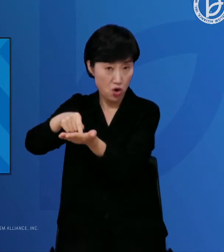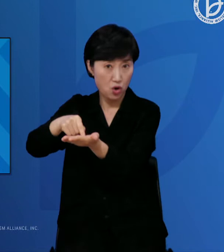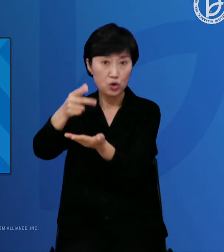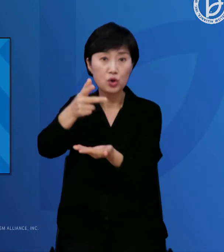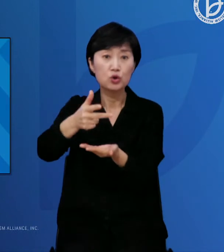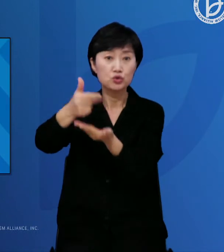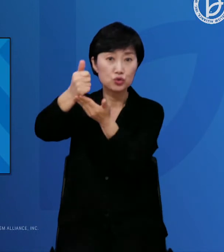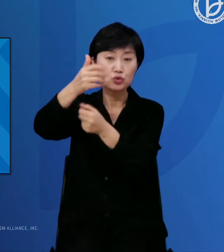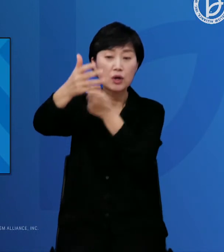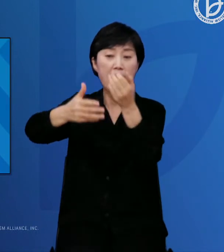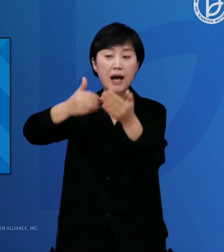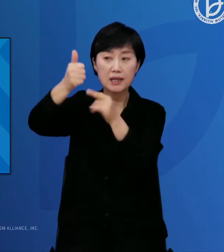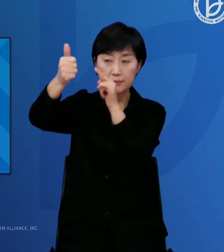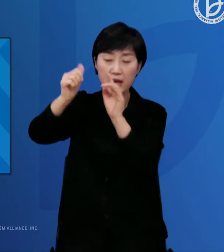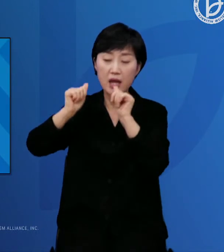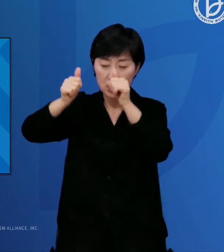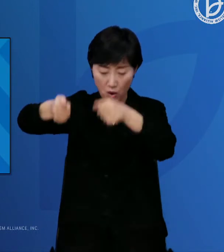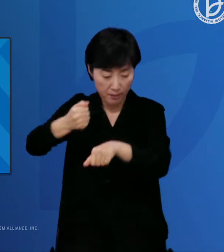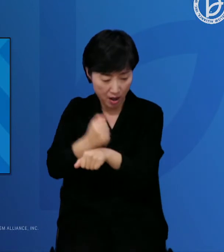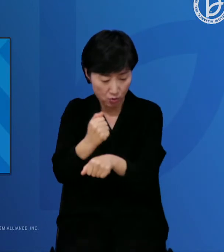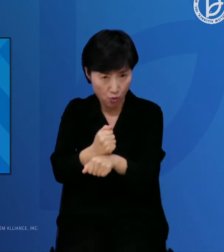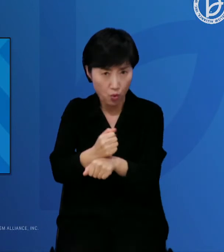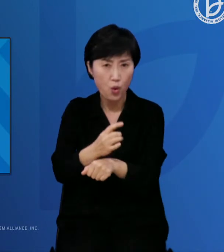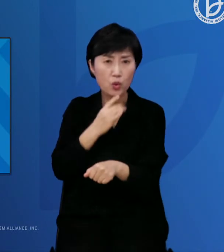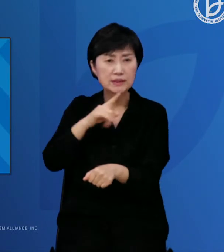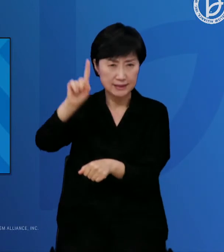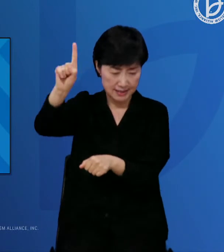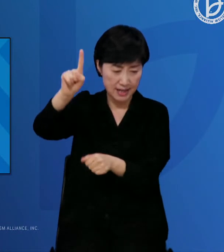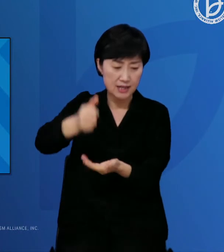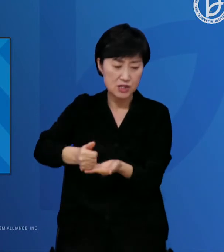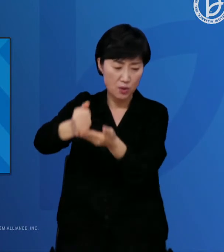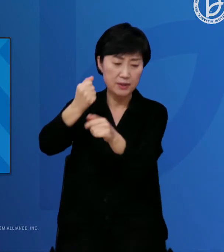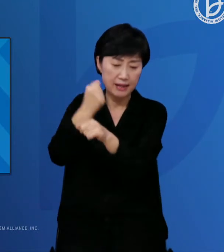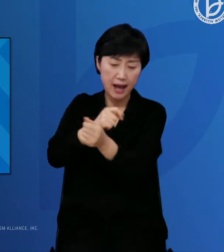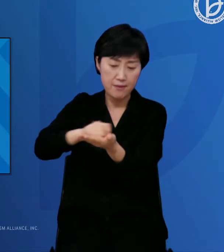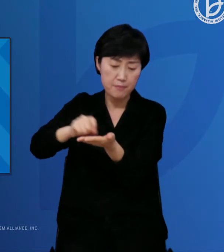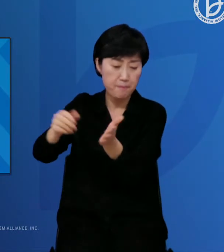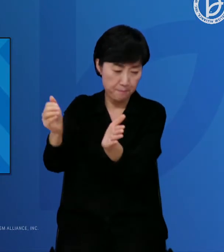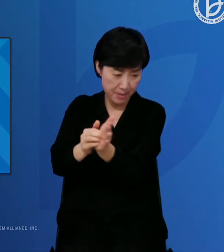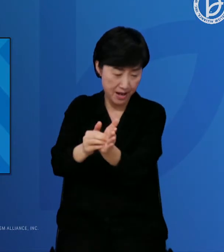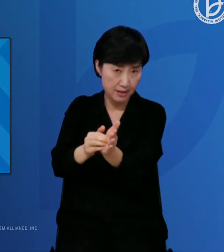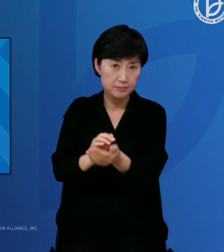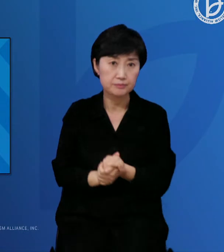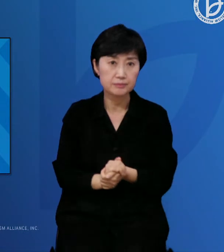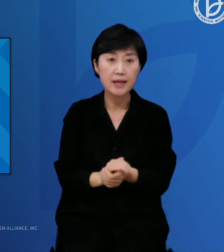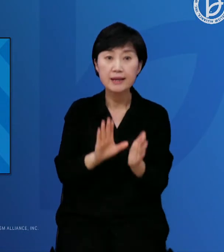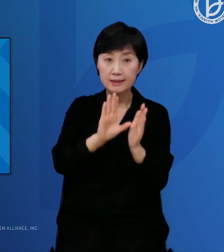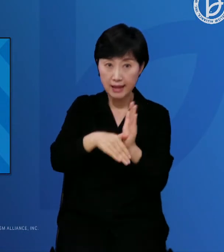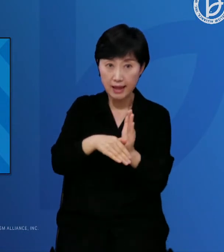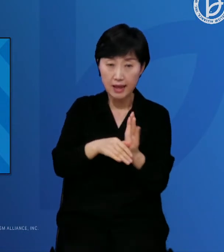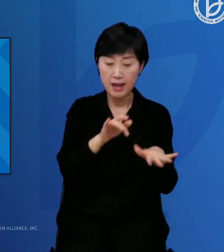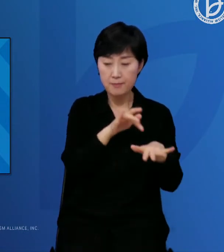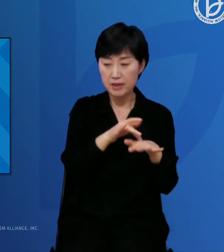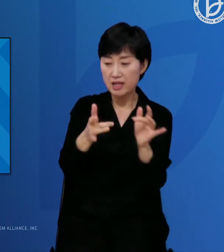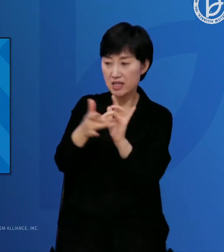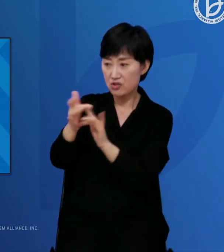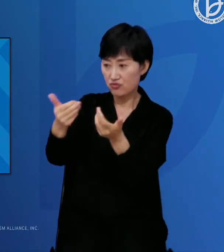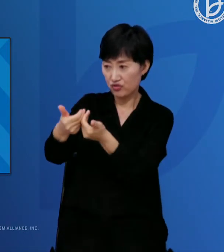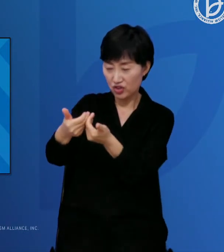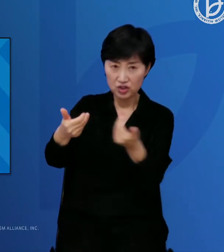주 너의 하나님께 경배하고 다만 그를 섬기라 하였느니라. 이에 마귀는 예수를